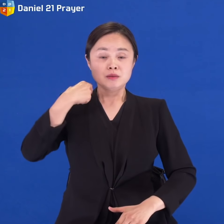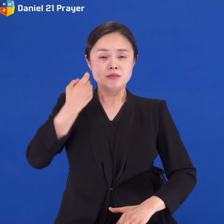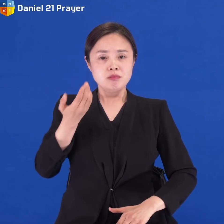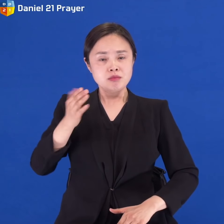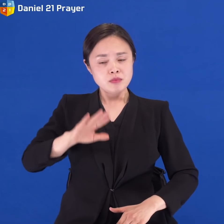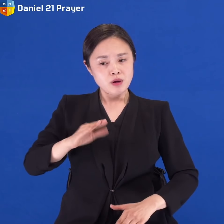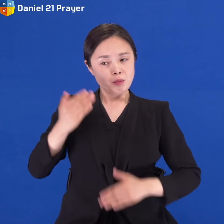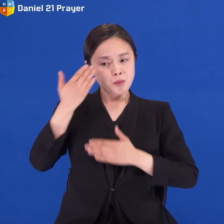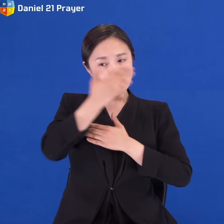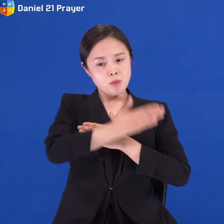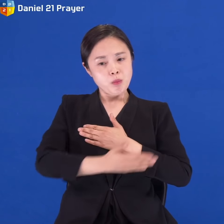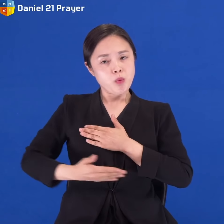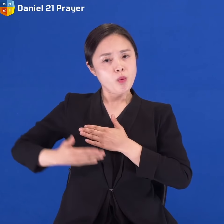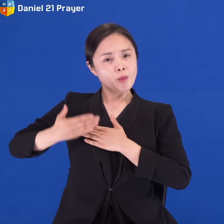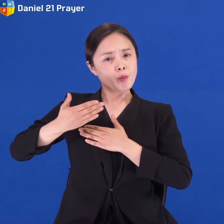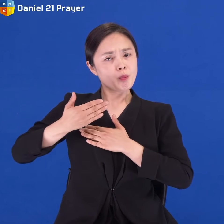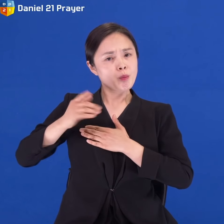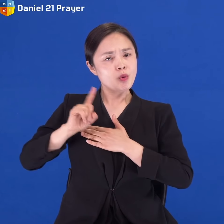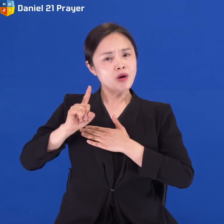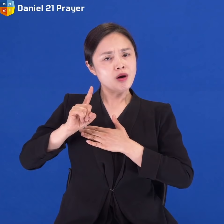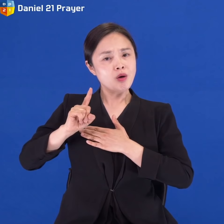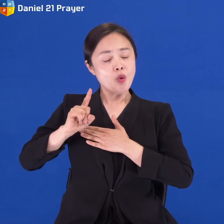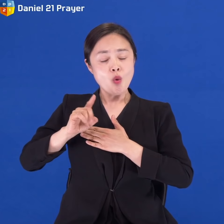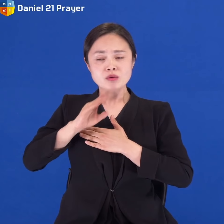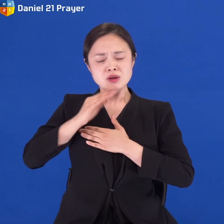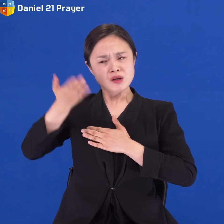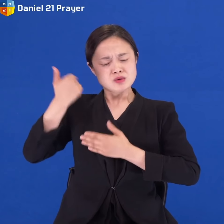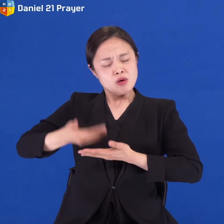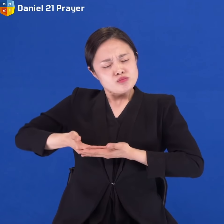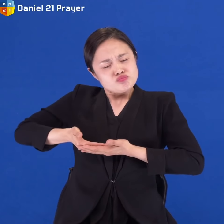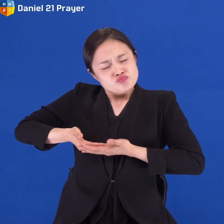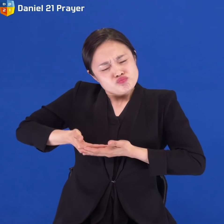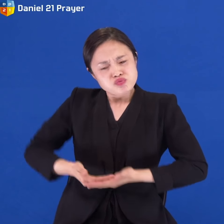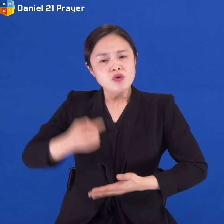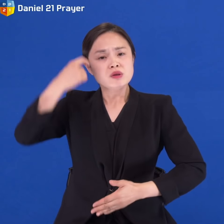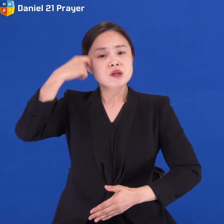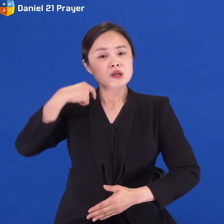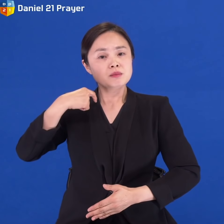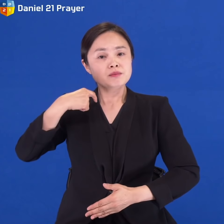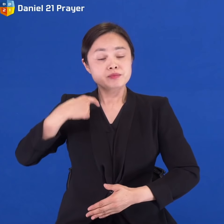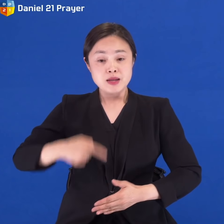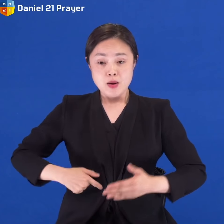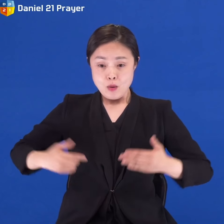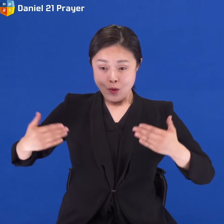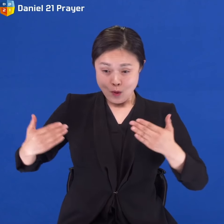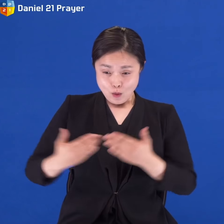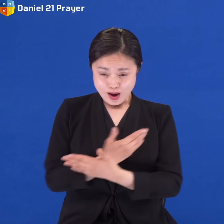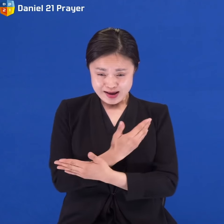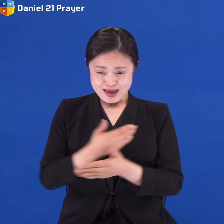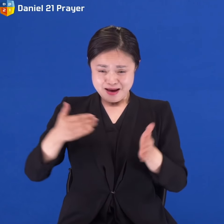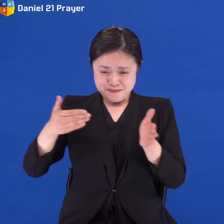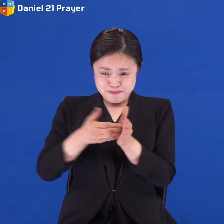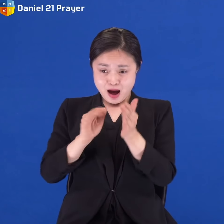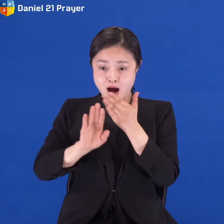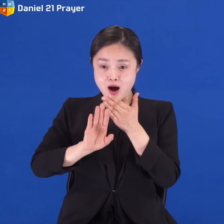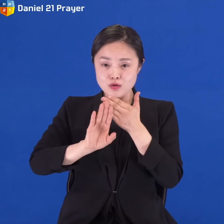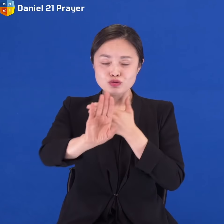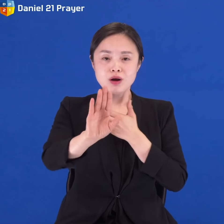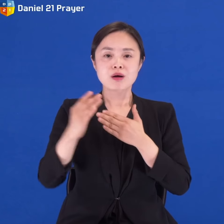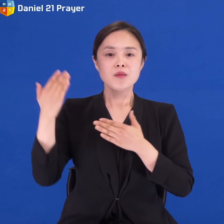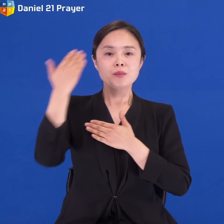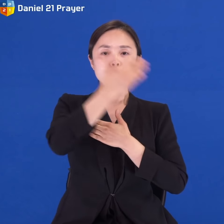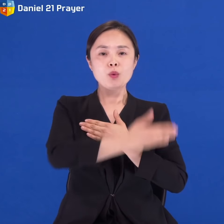제 몸이 가벼워지는 거예요. 여러분 제대로 회개하시고 경험하셨죠? 몸이